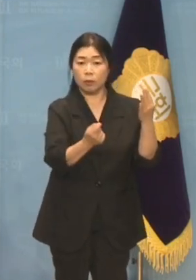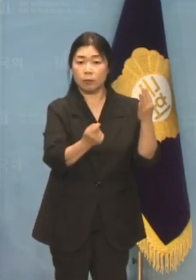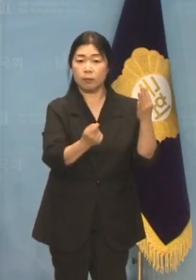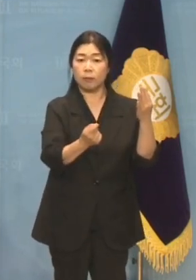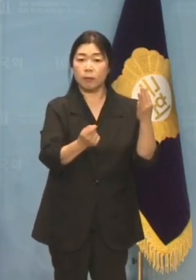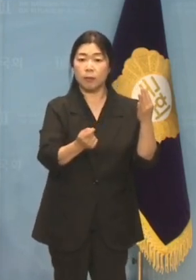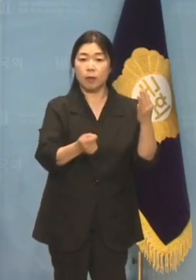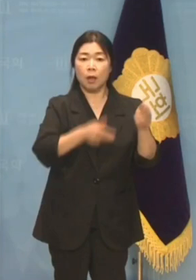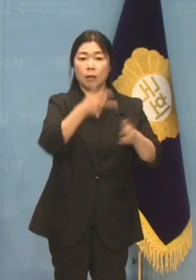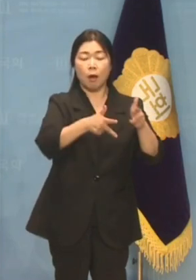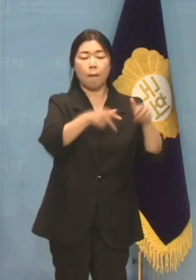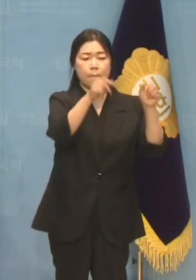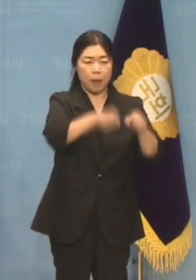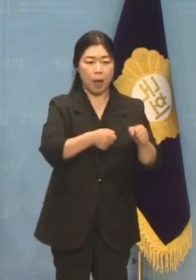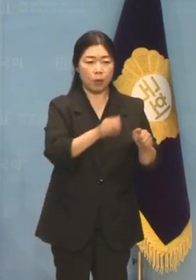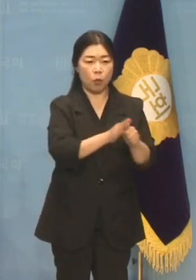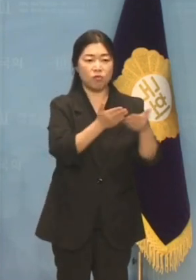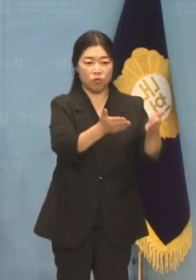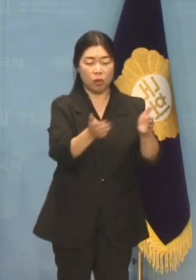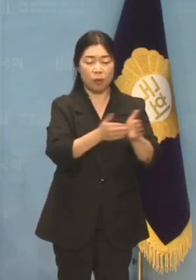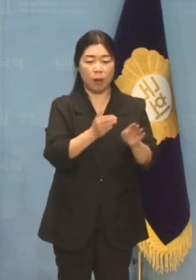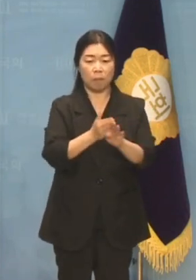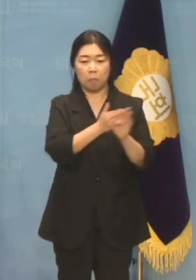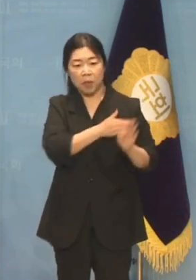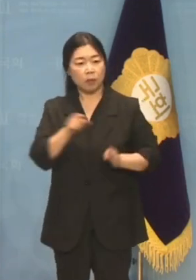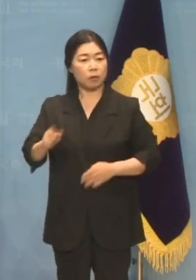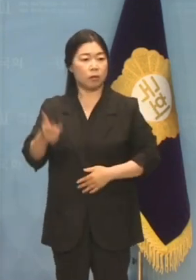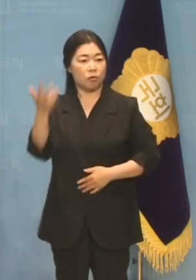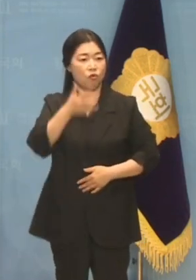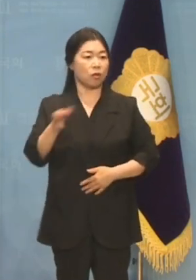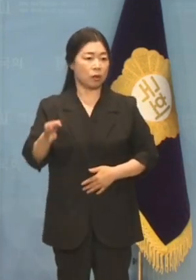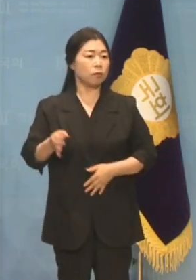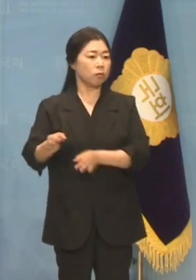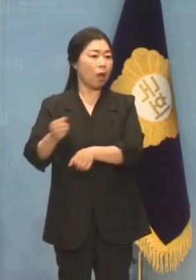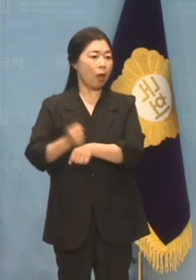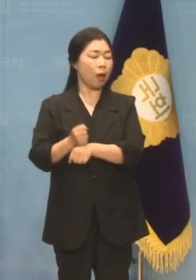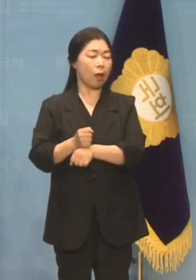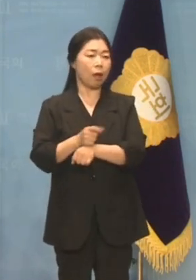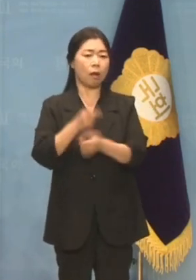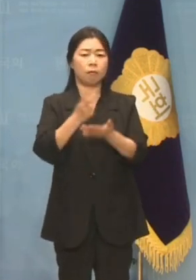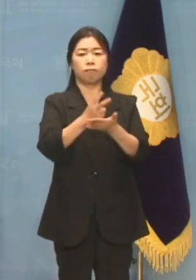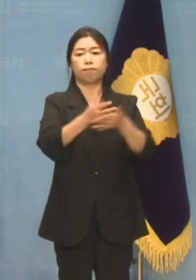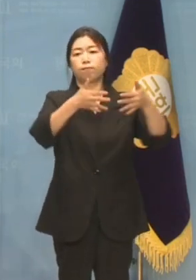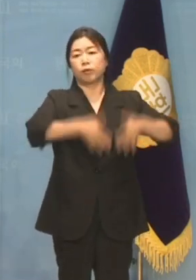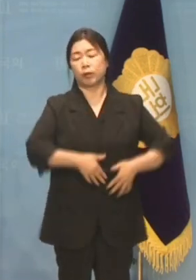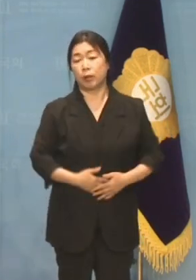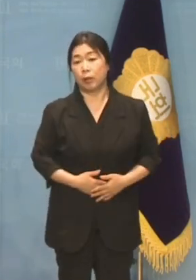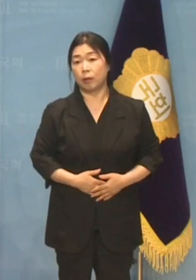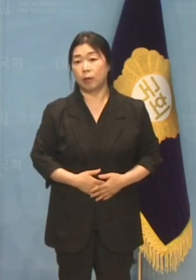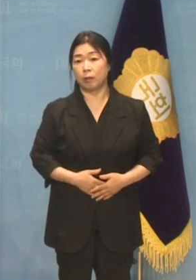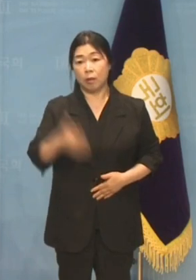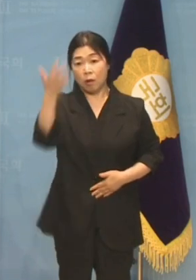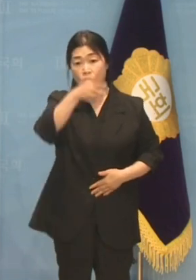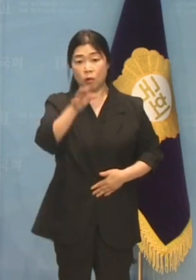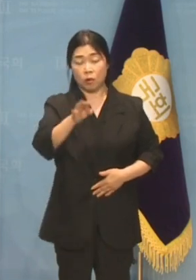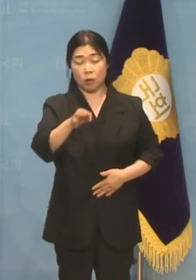후원금 기부를 공모하고 후원회의 회계 책임자가 아님에도 불구하고 2014년